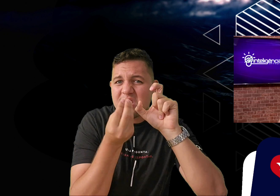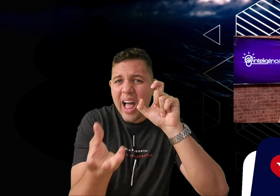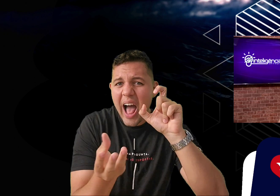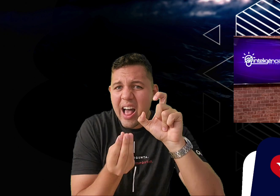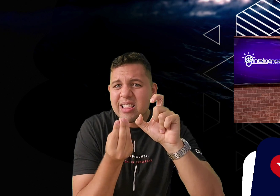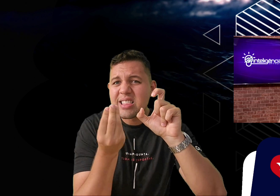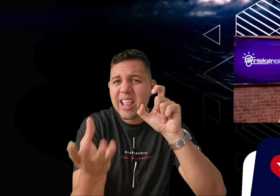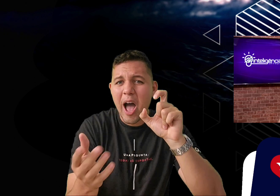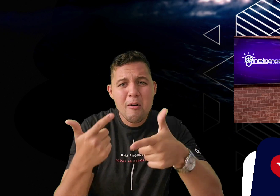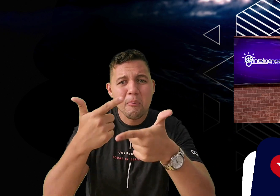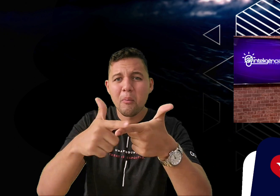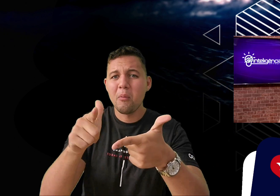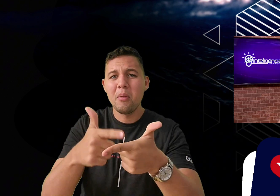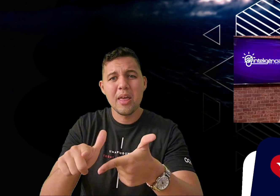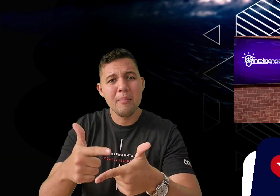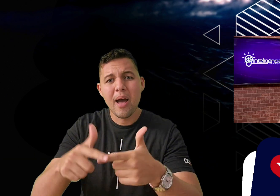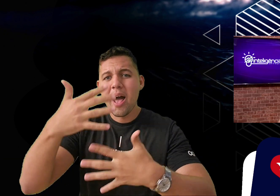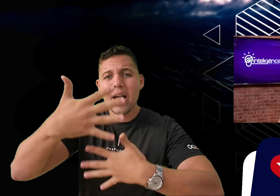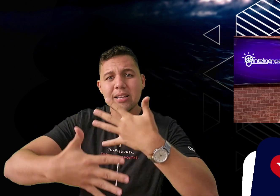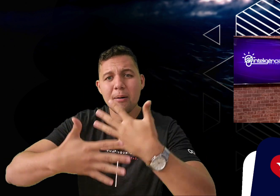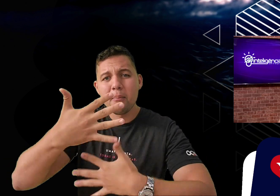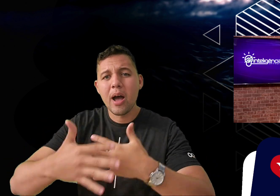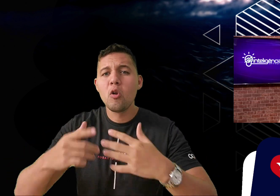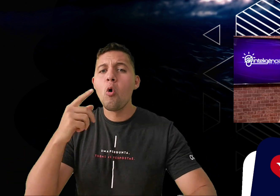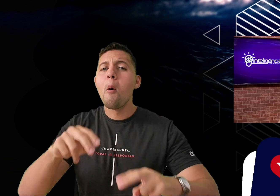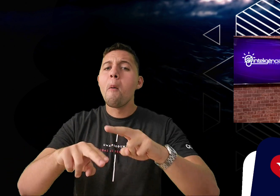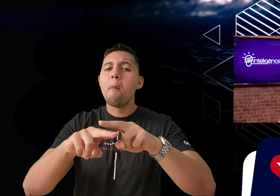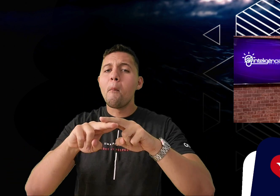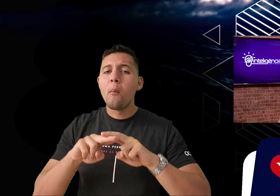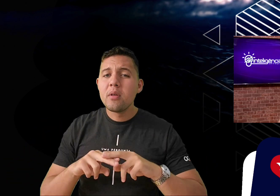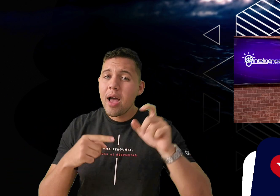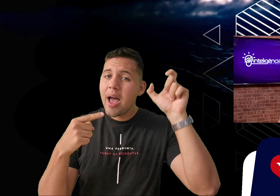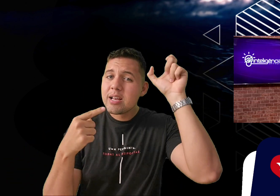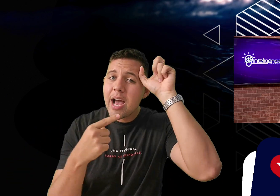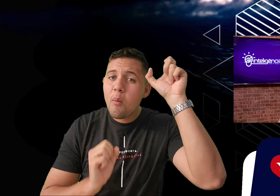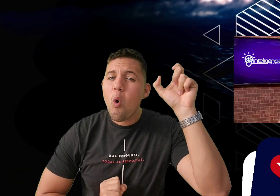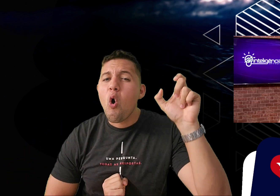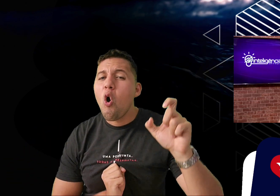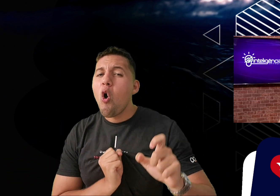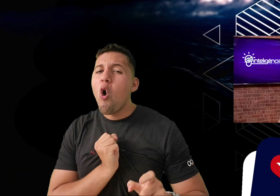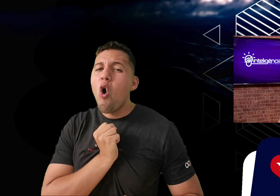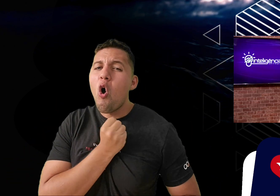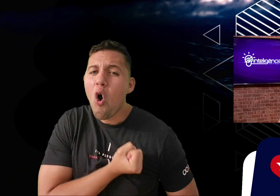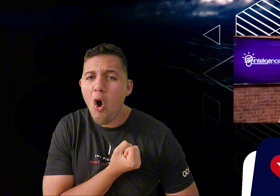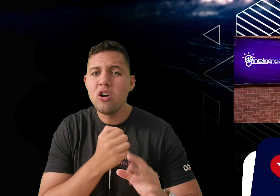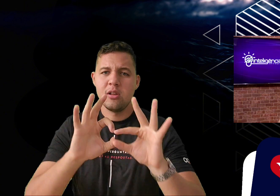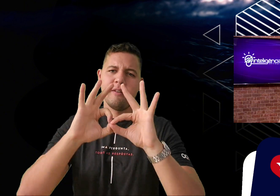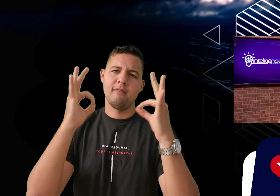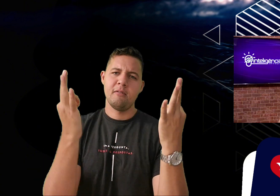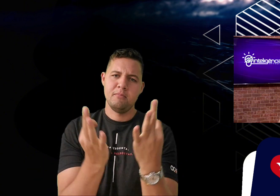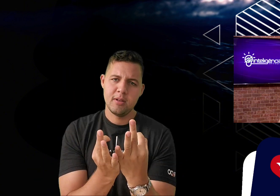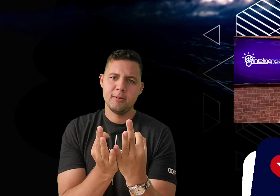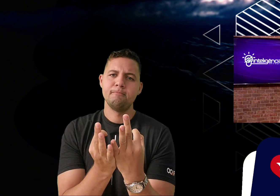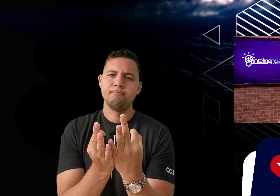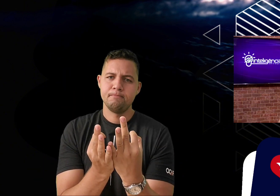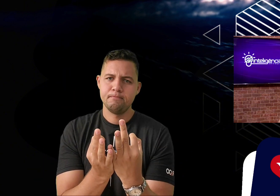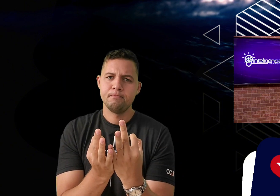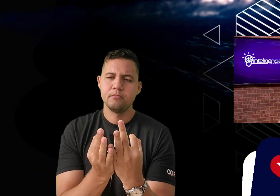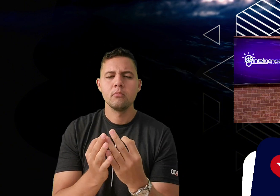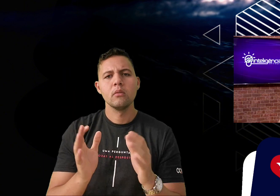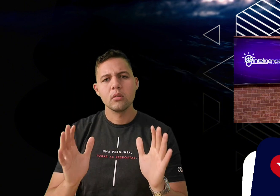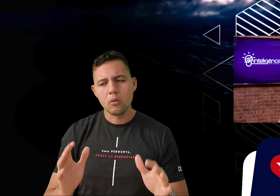diabo? E o que isso tem a ver com você? O que você pode fazer a respeito disso? Quer você tenha família ou